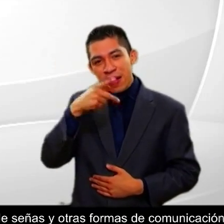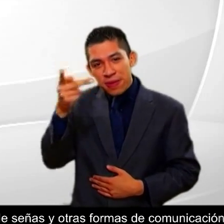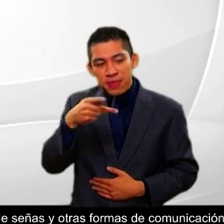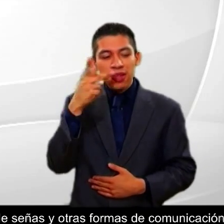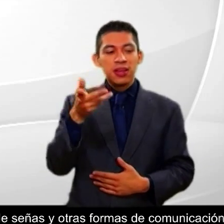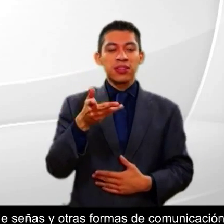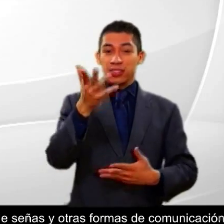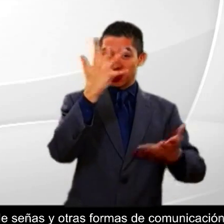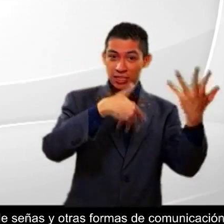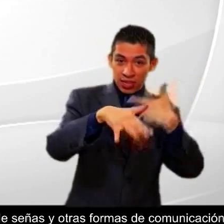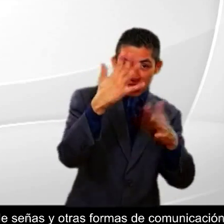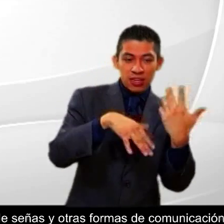comunicación o verbal